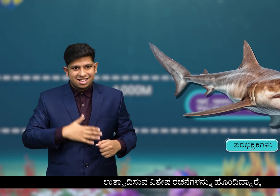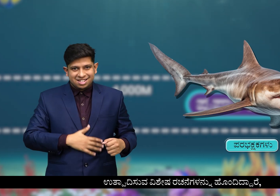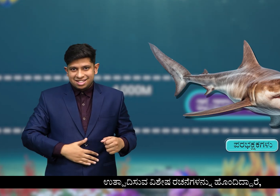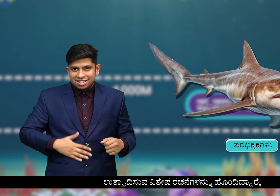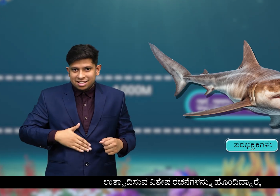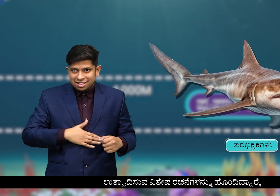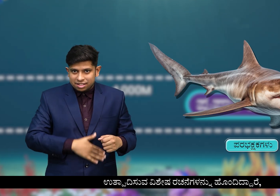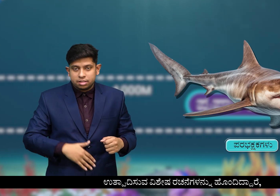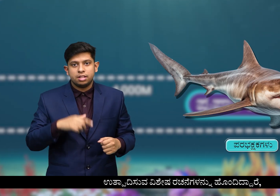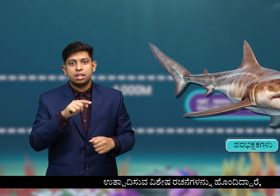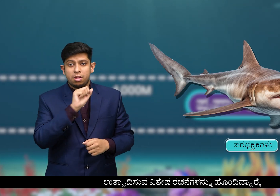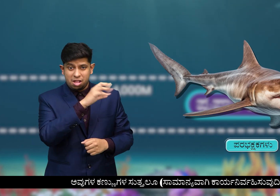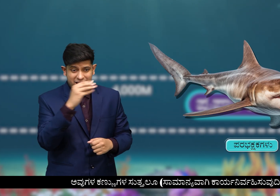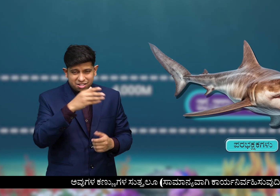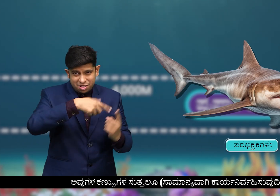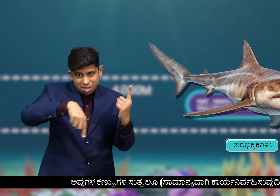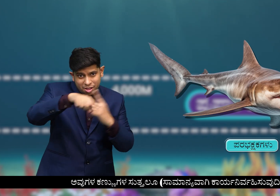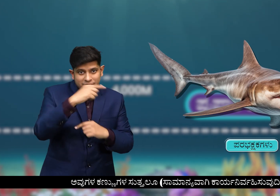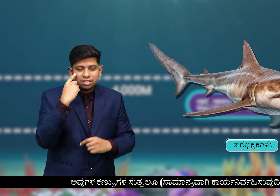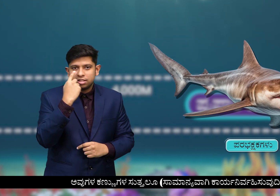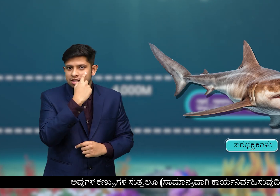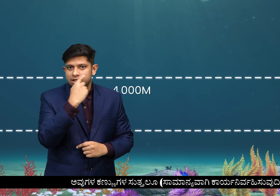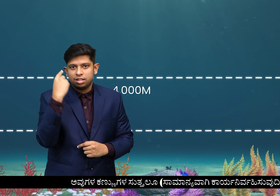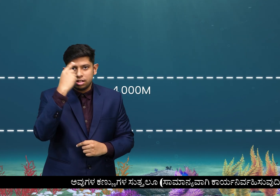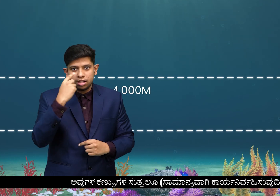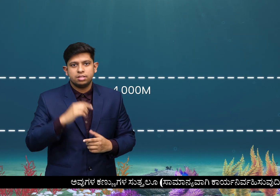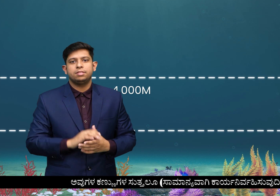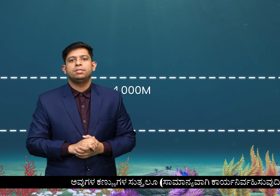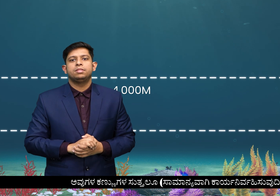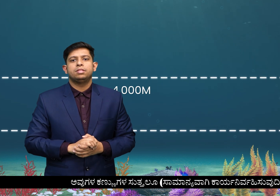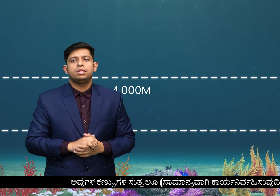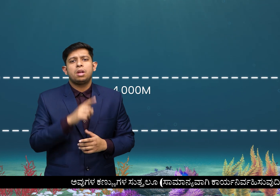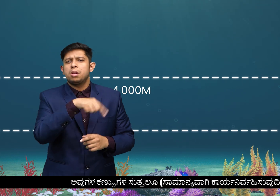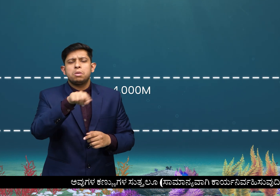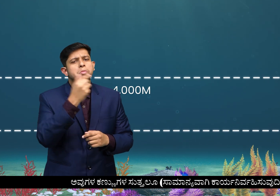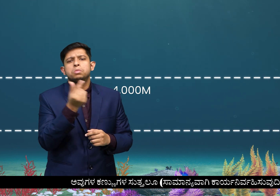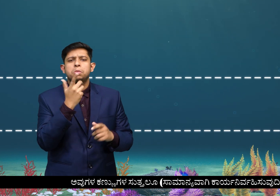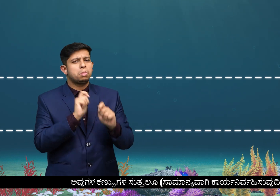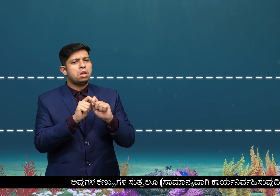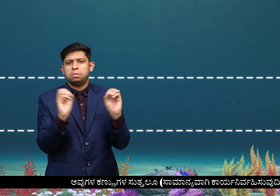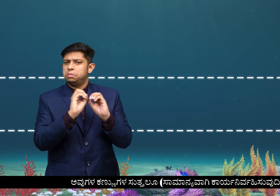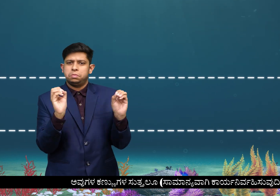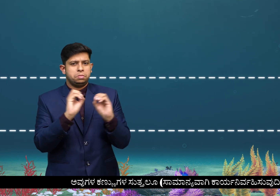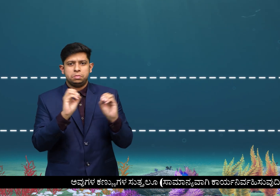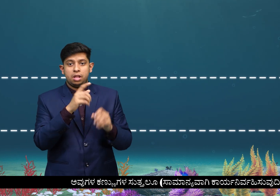ಹೊಂದಿದ್ದಾರೆ. ಅವುಗಳ ಕಣ್ಣುಗಳ ಸುತ್ತಲೂ ಸಾಮಾನ್ಯವಾಗಿ ಕಾರ್ಯನಿರ್ವಹಿಸುವುದಿಲ್ಲ.